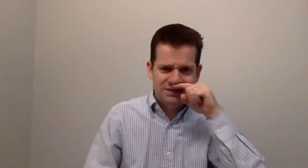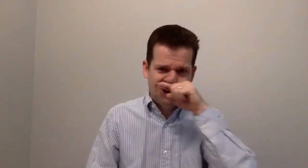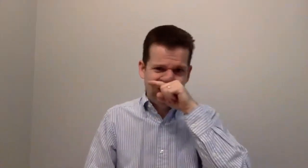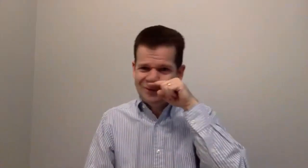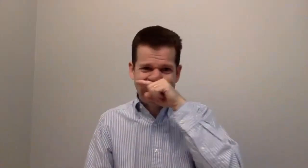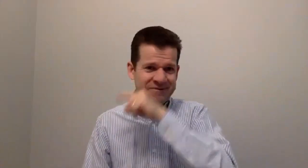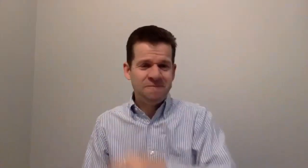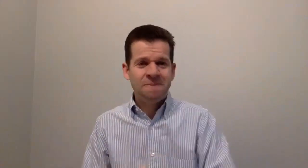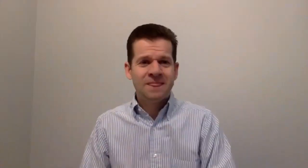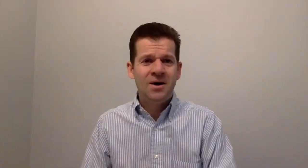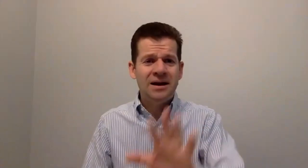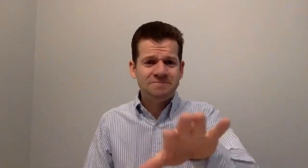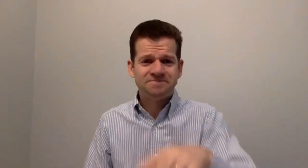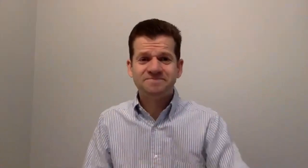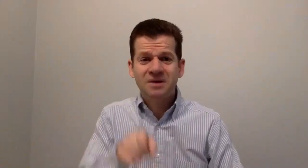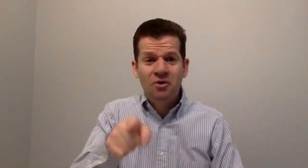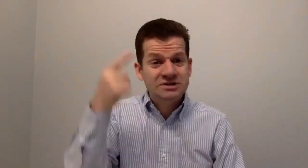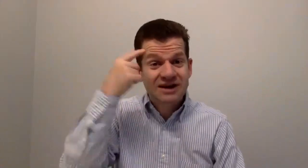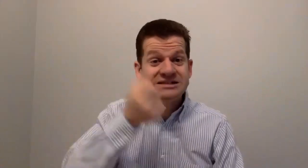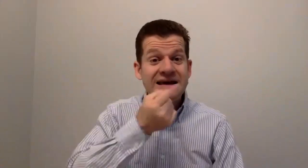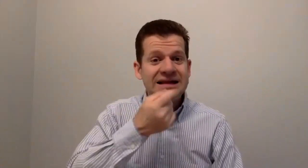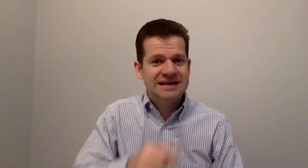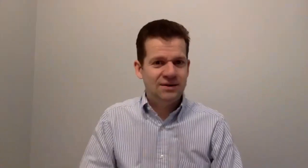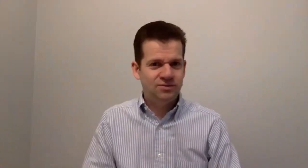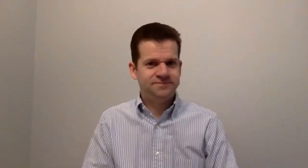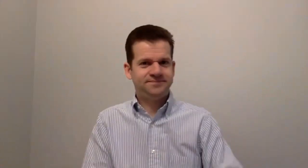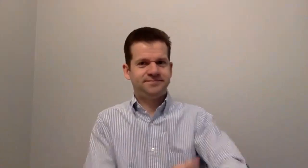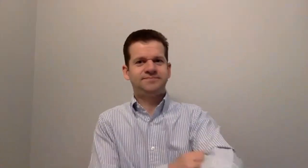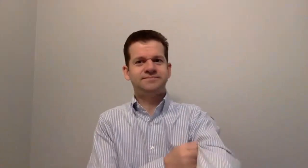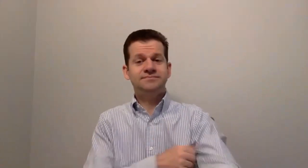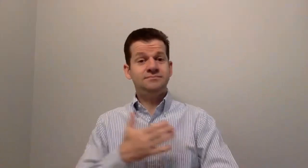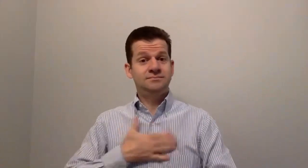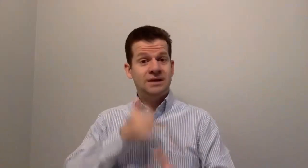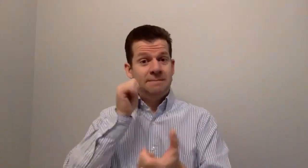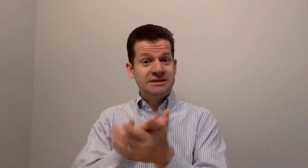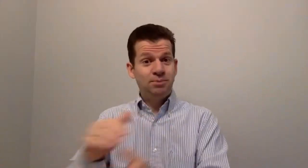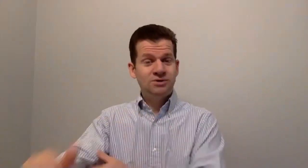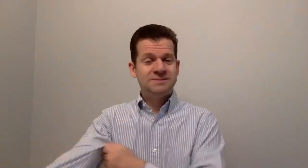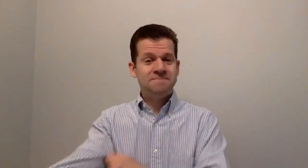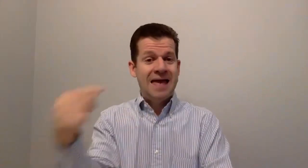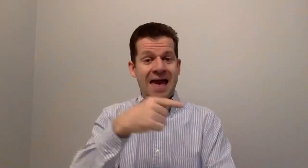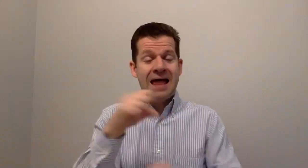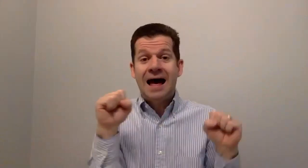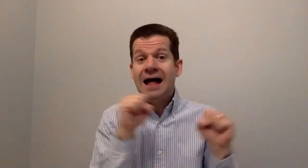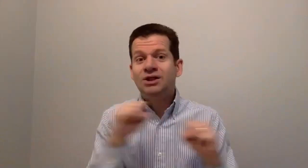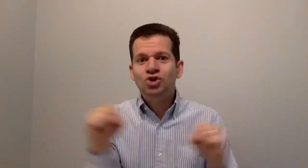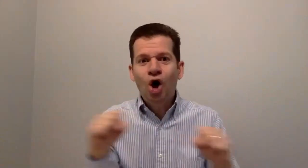coisas. Olha, você vai achar engraçado. Minha esposa, ela